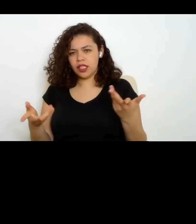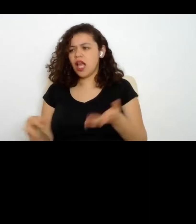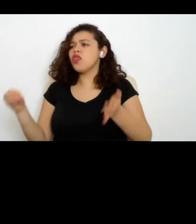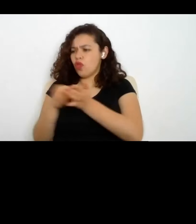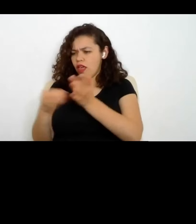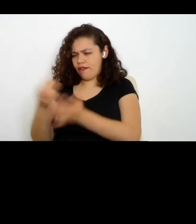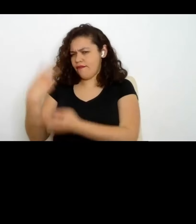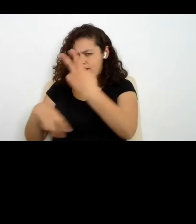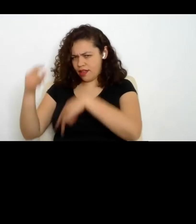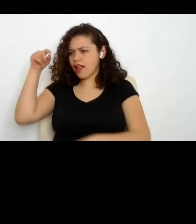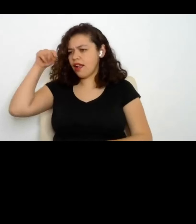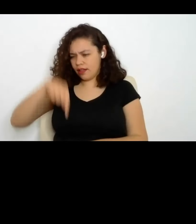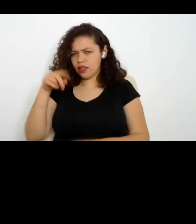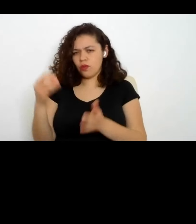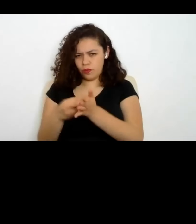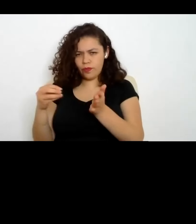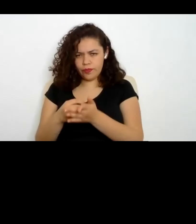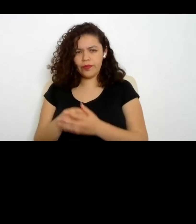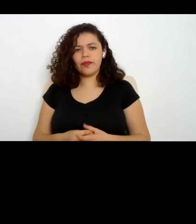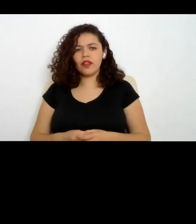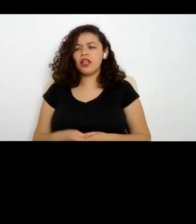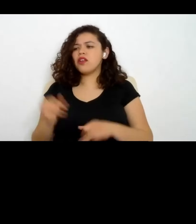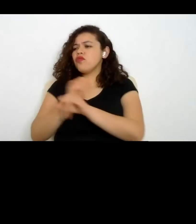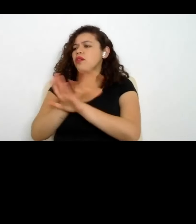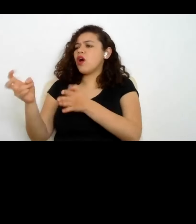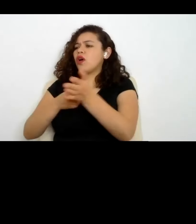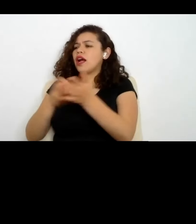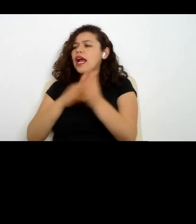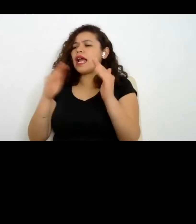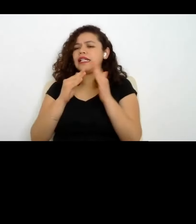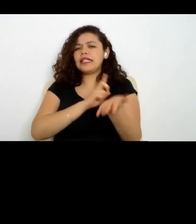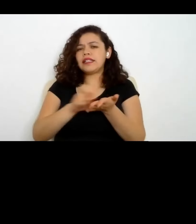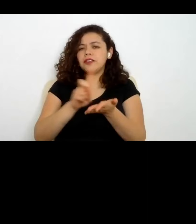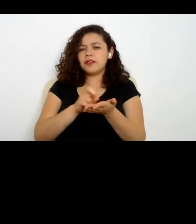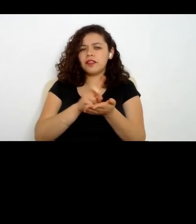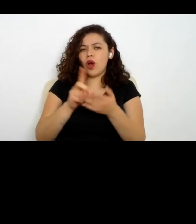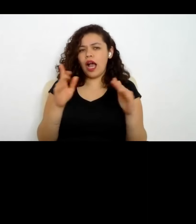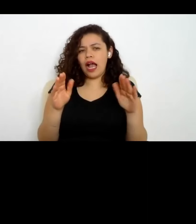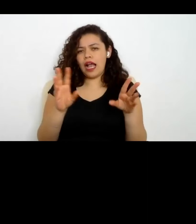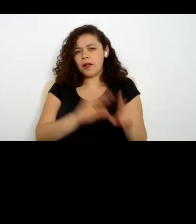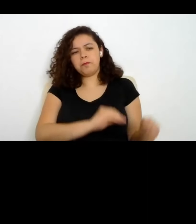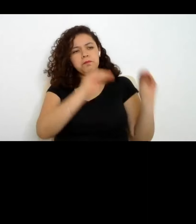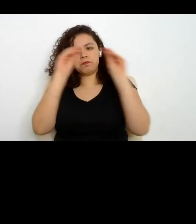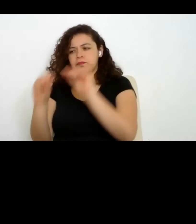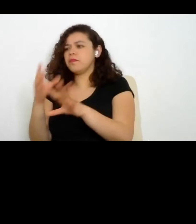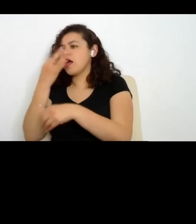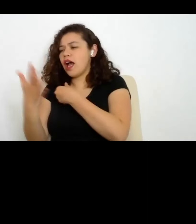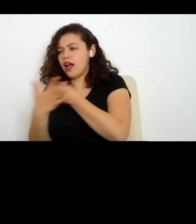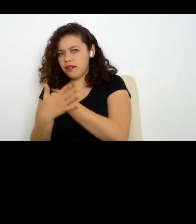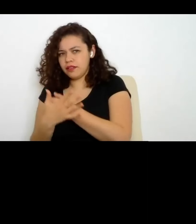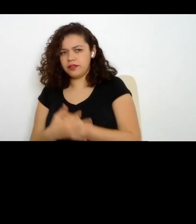la organización y quiere rectificar su domicilio porque se acaba de cambiar de casa. Bueno,